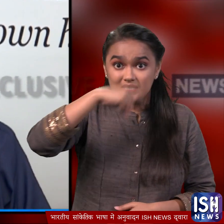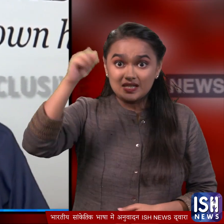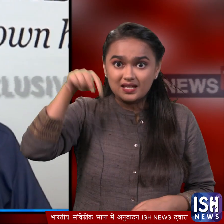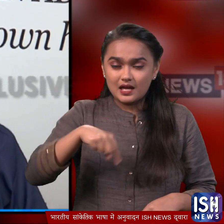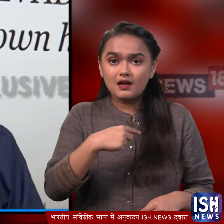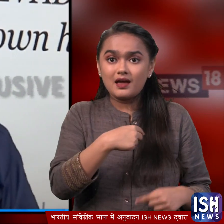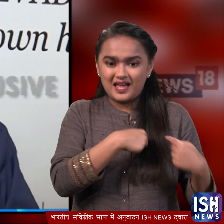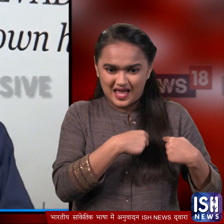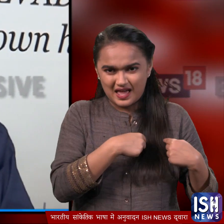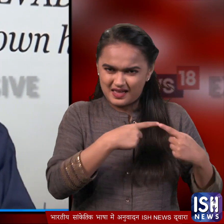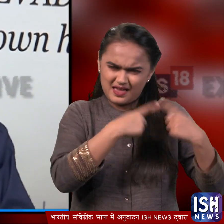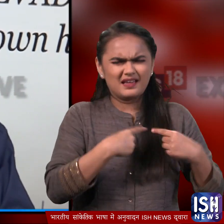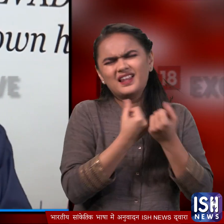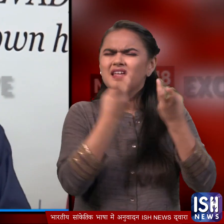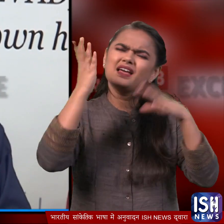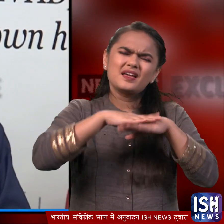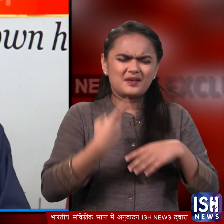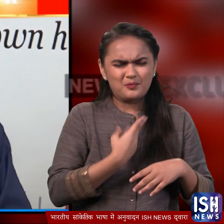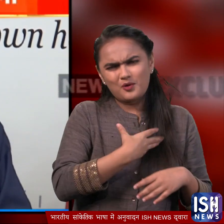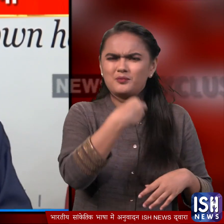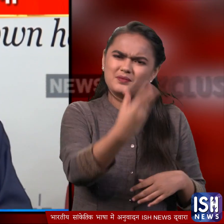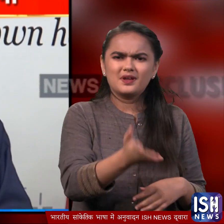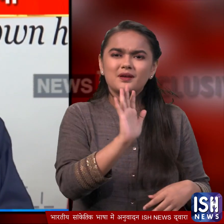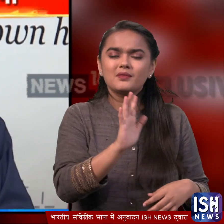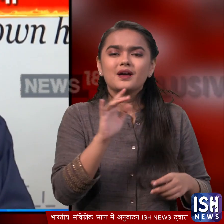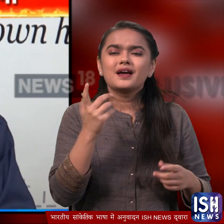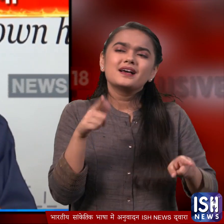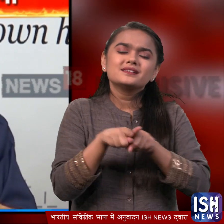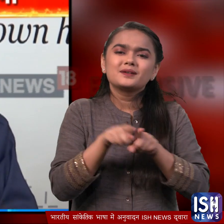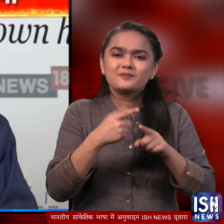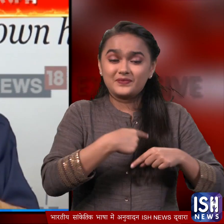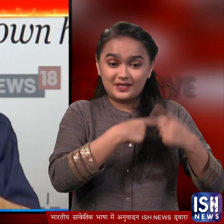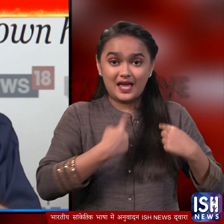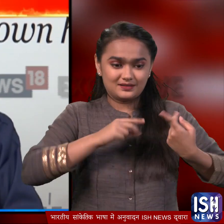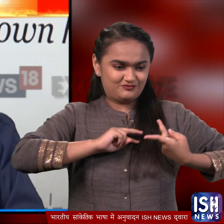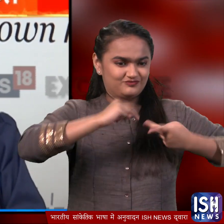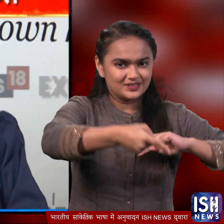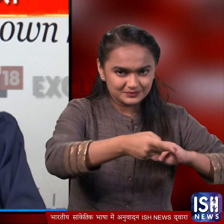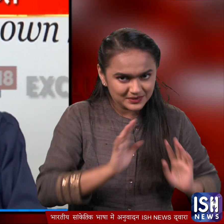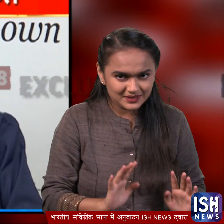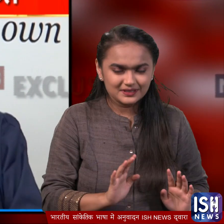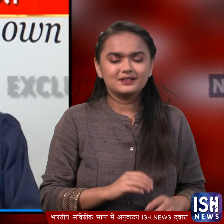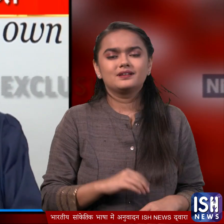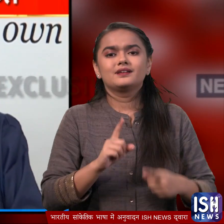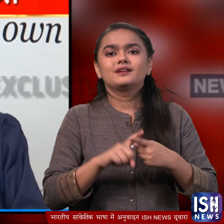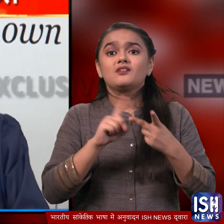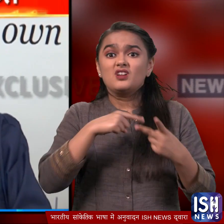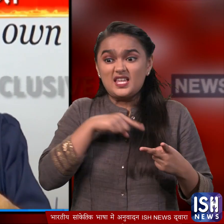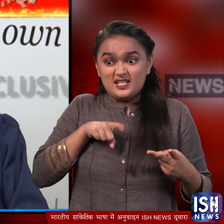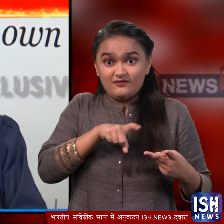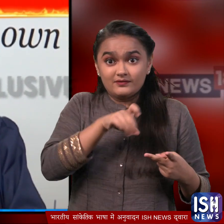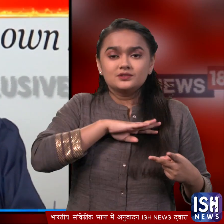इंडिया में हार्ट निकाले गए हैं, मगर बाकी कारणों से, जैसे हार्ट ट्रांसप्लांट के लिए मिल गया तो इस मशीन को निकाल